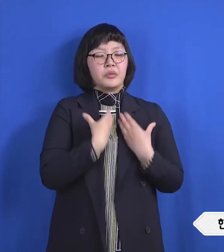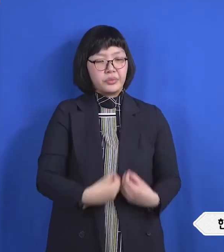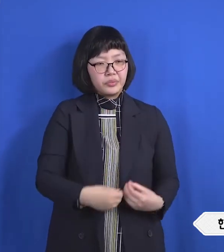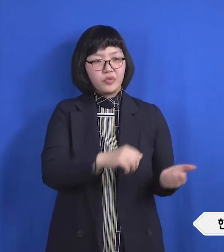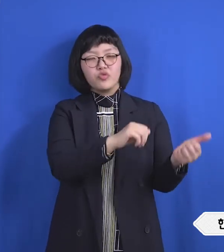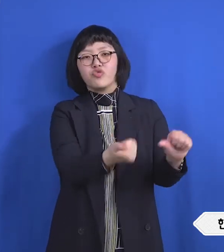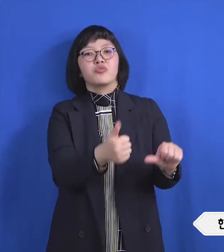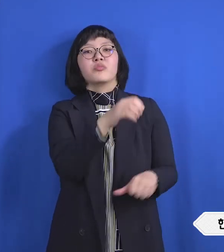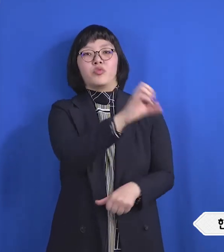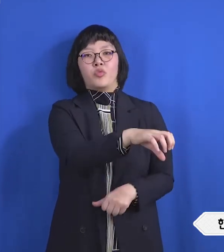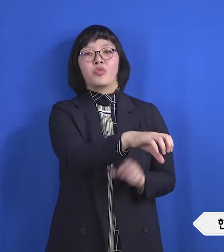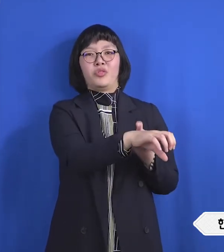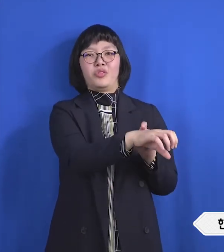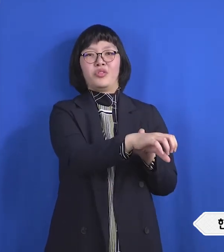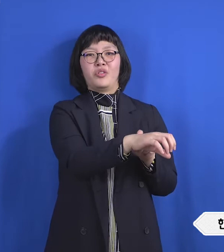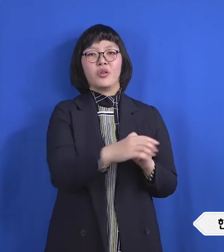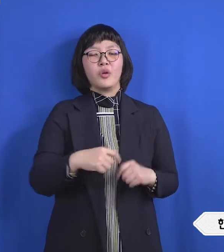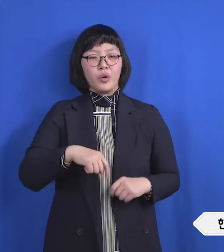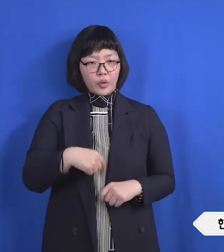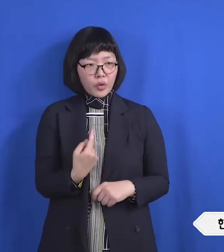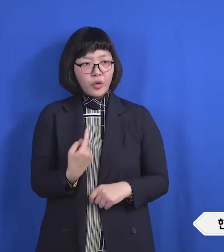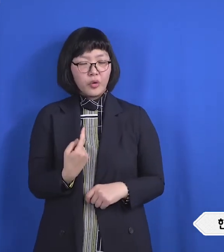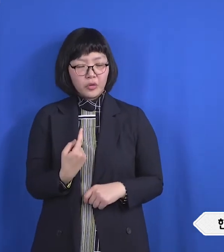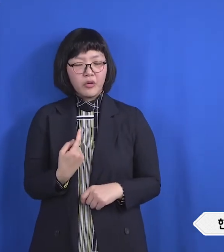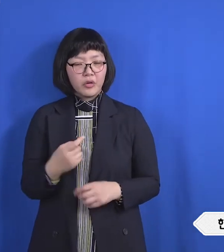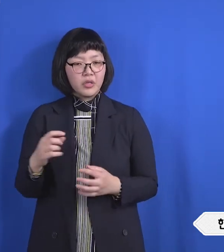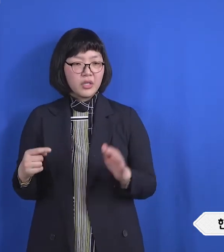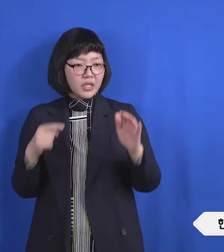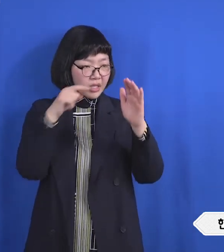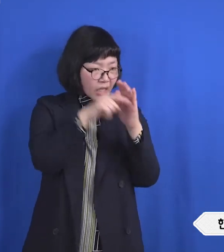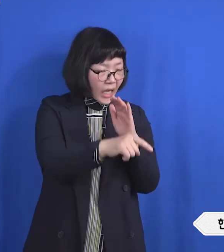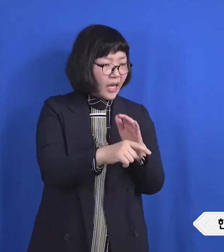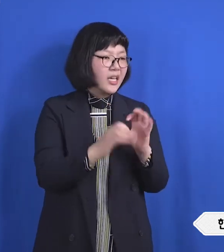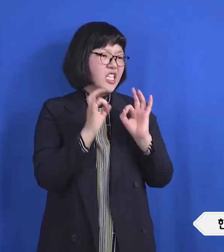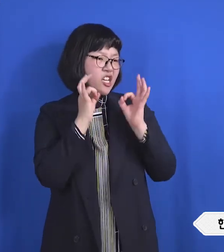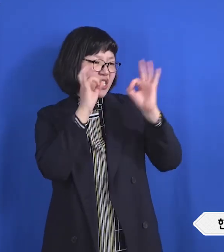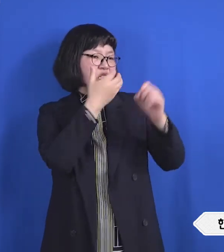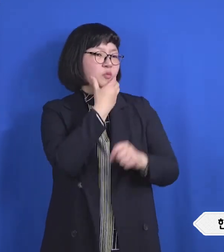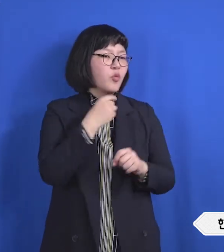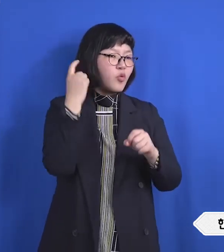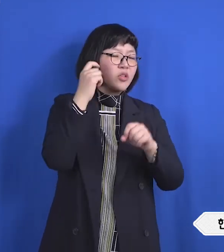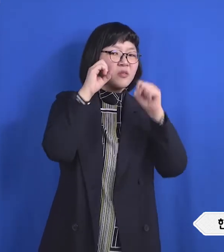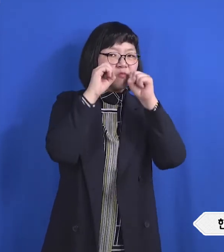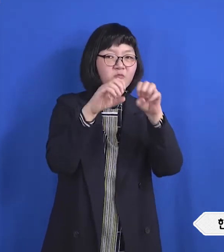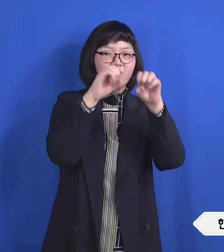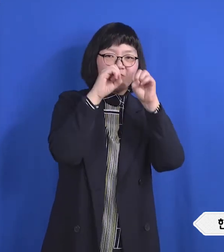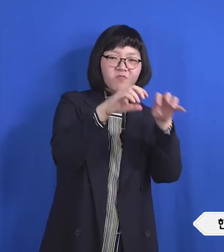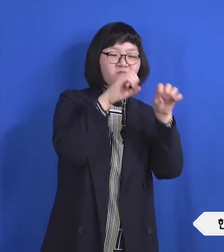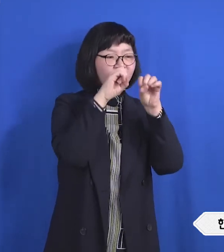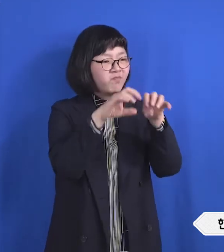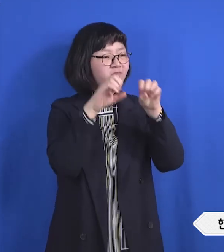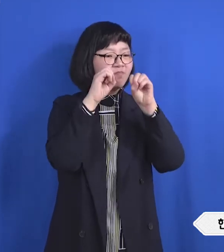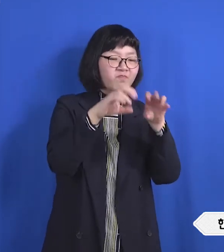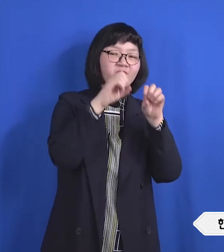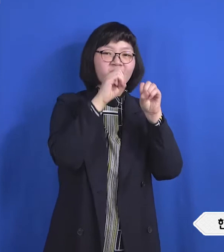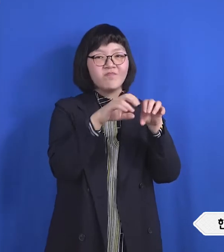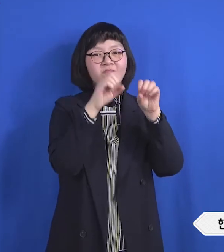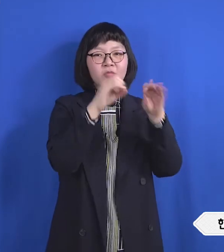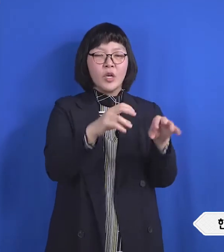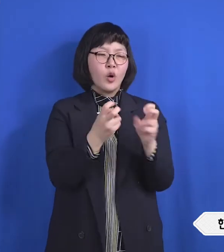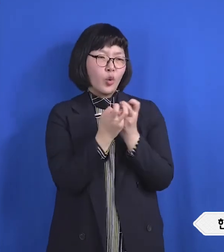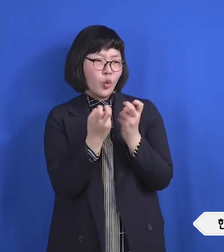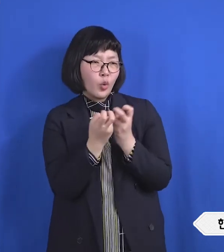섬이었습니다. 홀로 그곳에 가서 열심히 복음을 전합니다. 그냥 어떻게